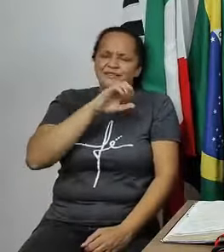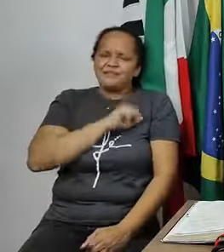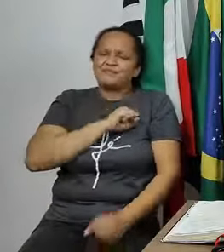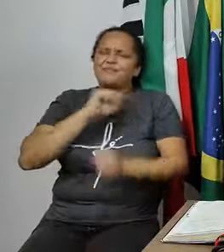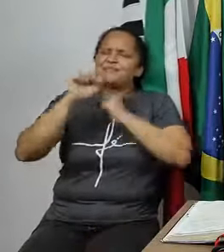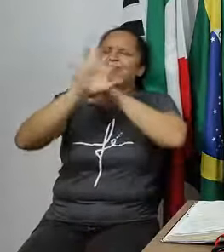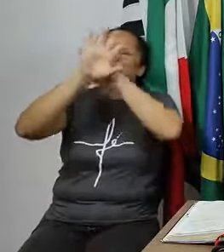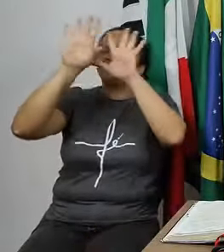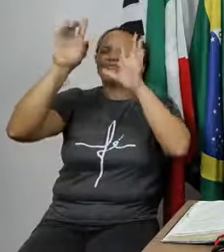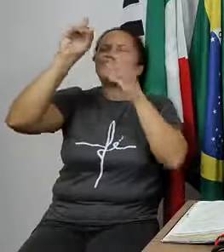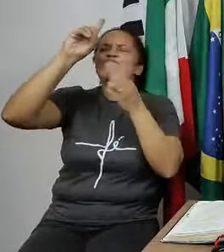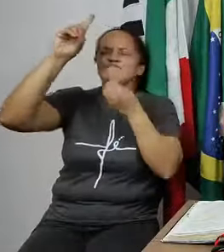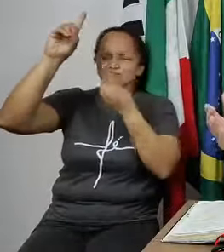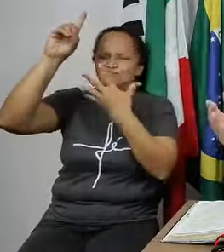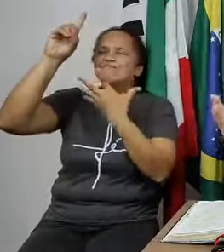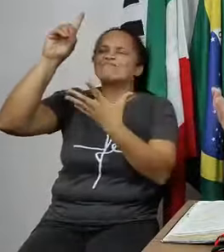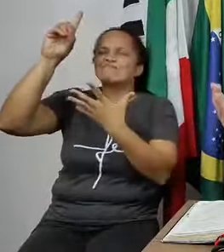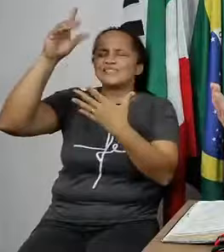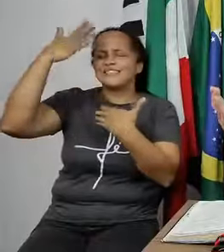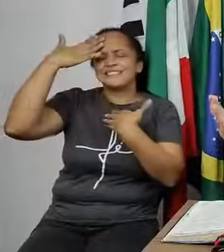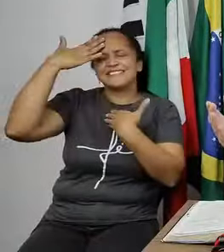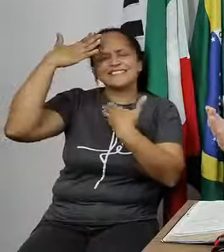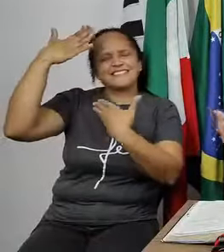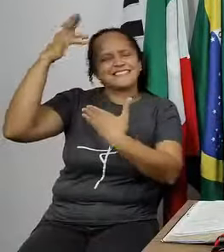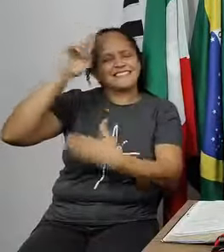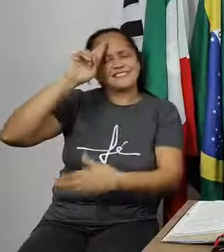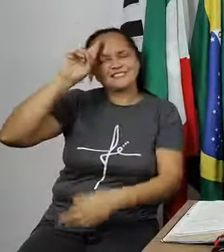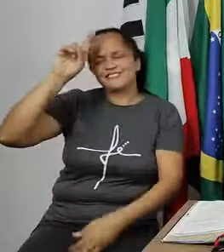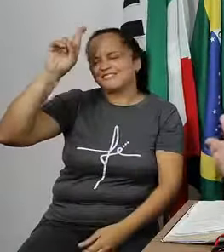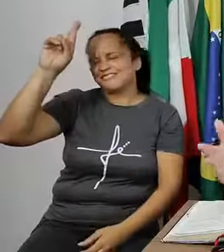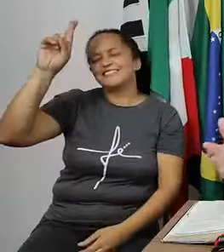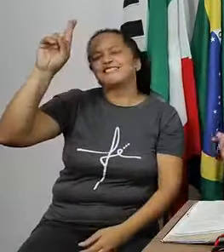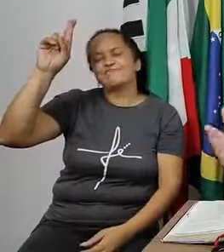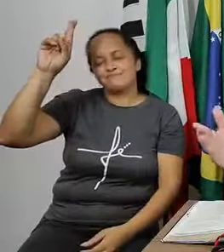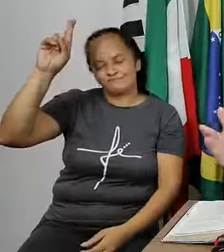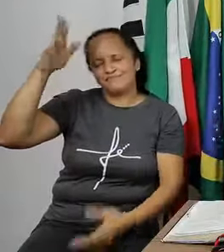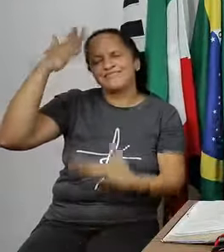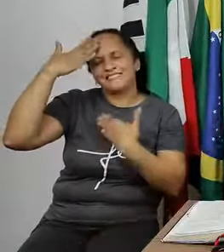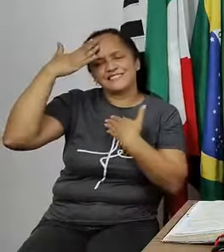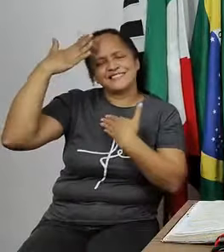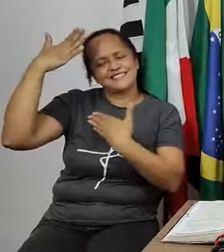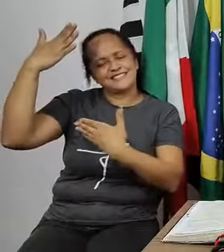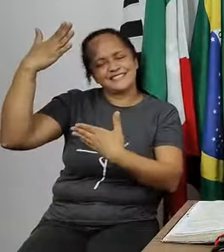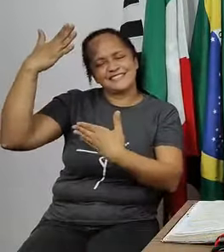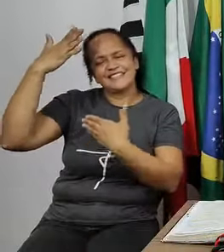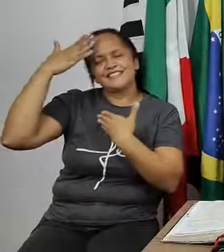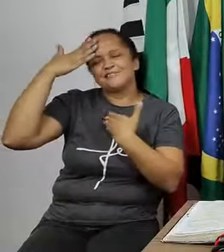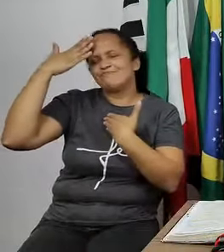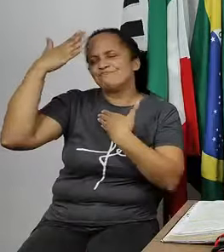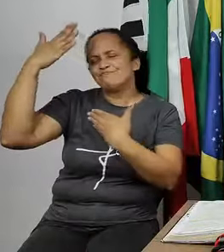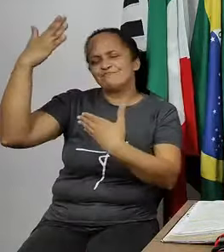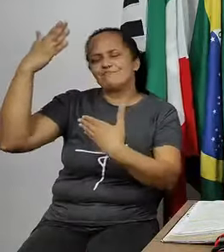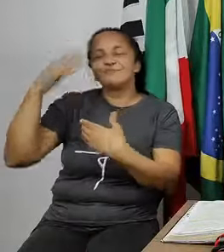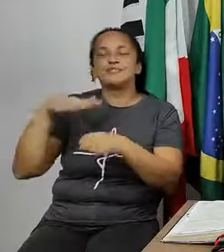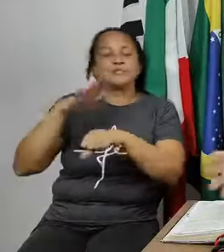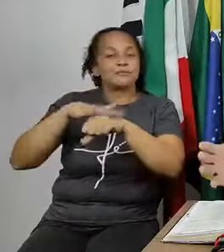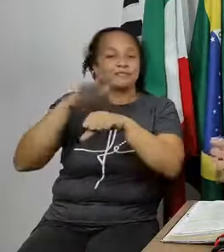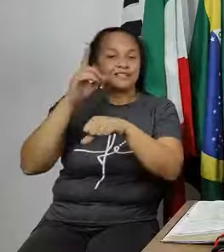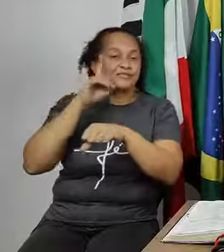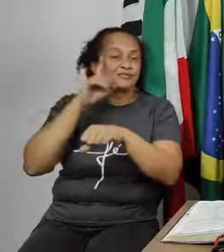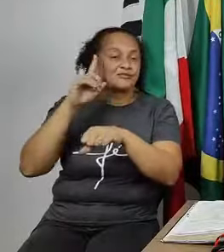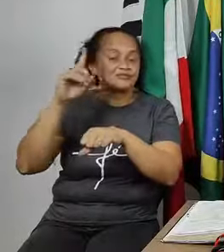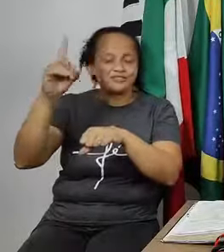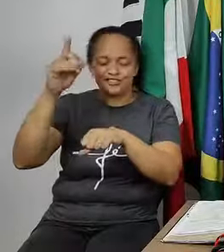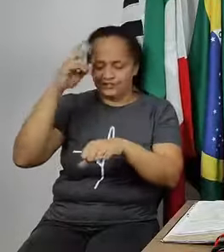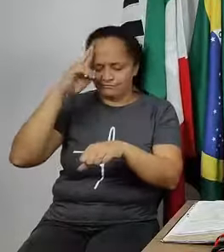glorioso e Pai bendito, eu te agradeço, Senhor, te agradeço, te agradeço. Te agradeço por mais um dia